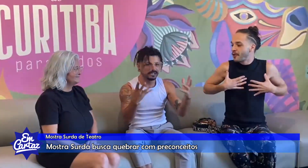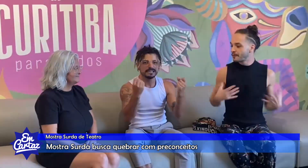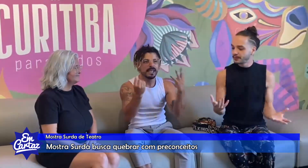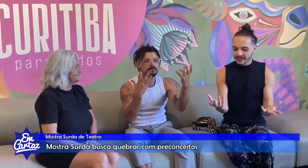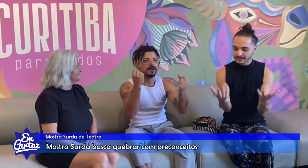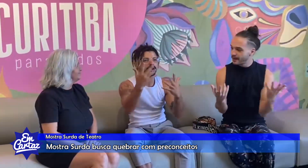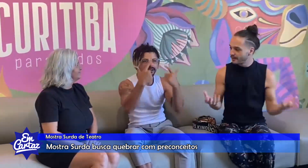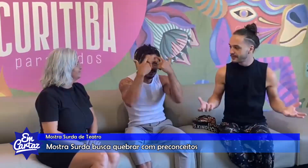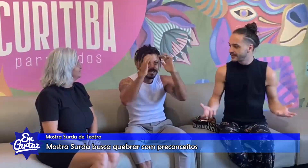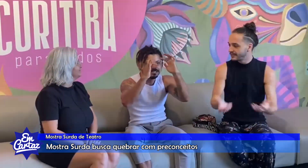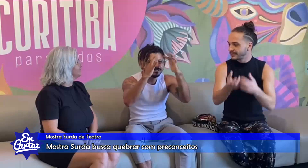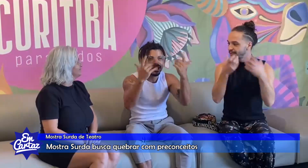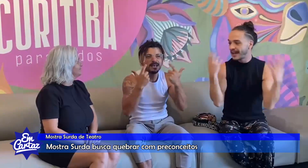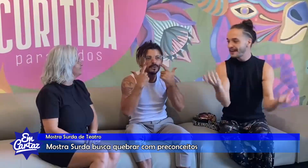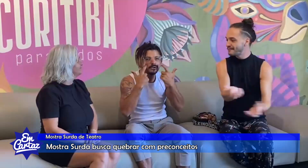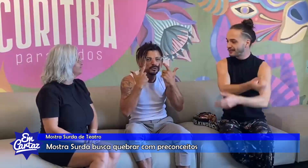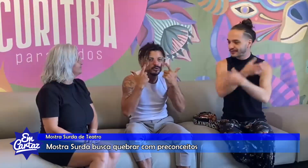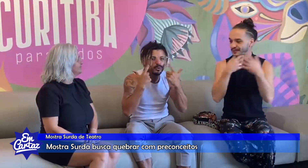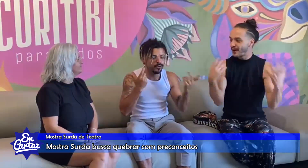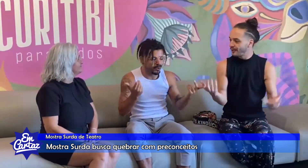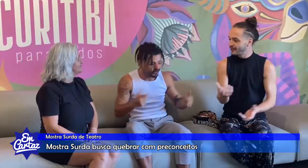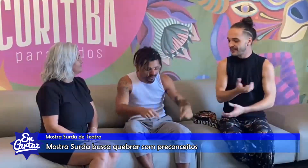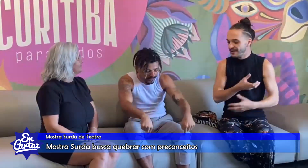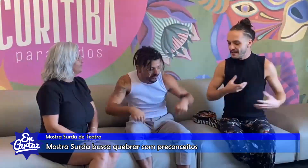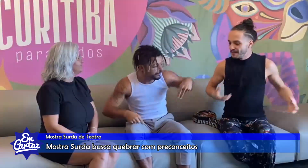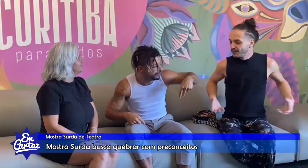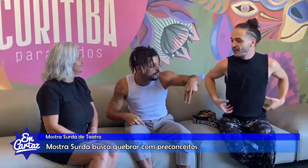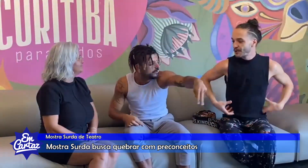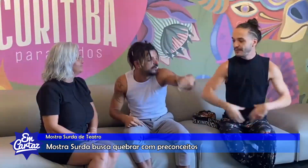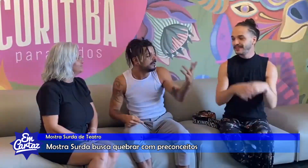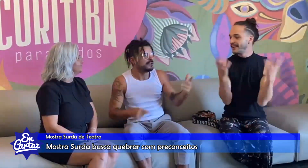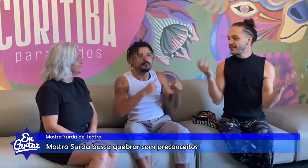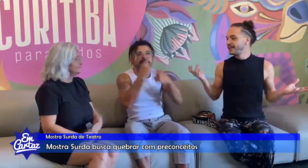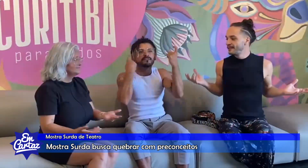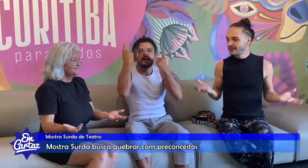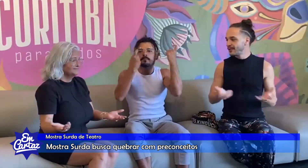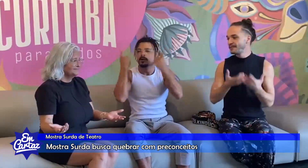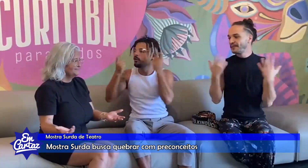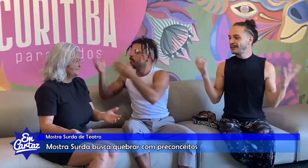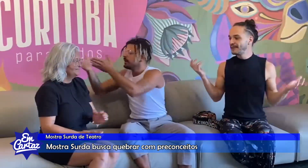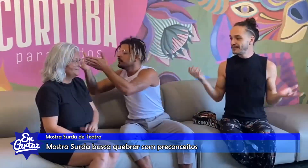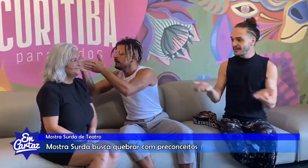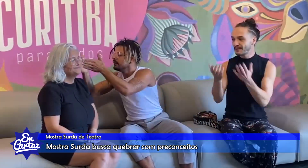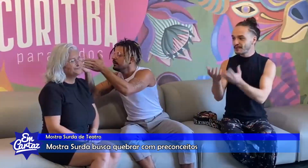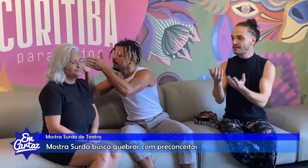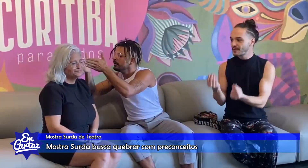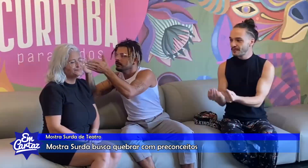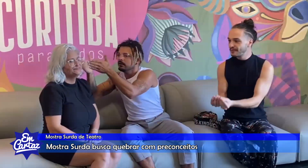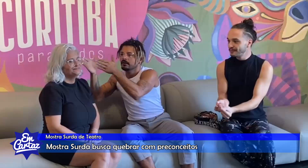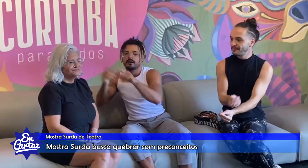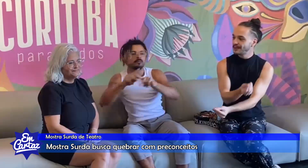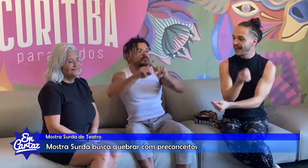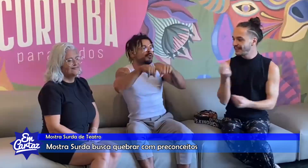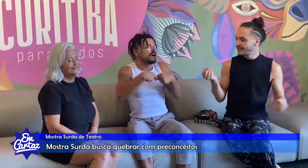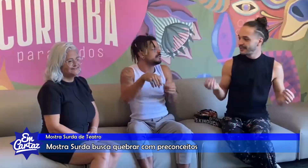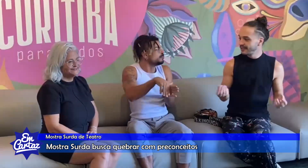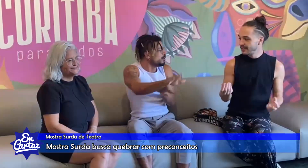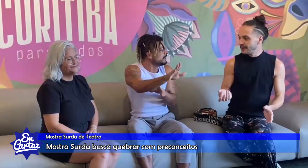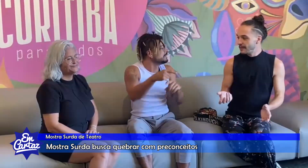corpo, das mãos, do cérebro, dos olhos, do corpo inteiro, que funciona perfeitamente, mas se preocupa com um pedaço